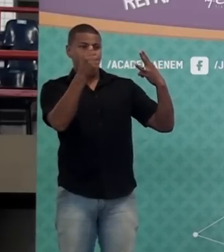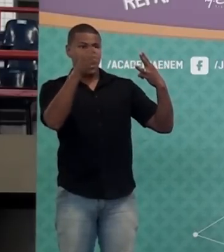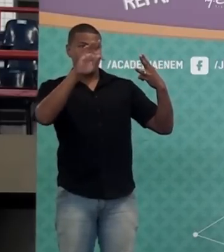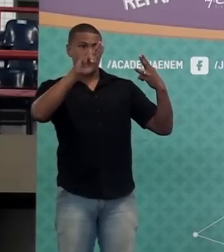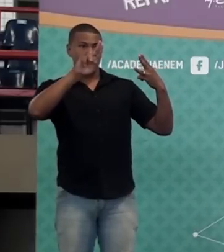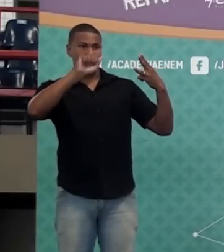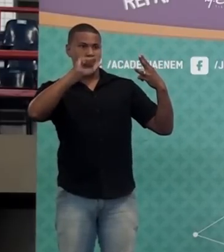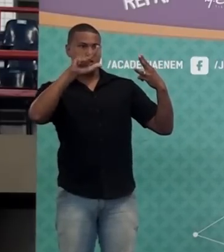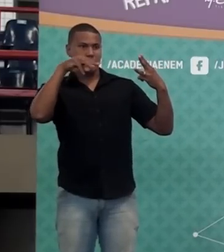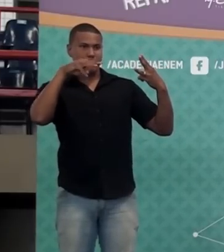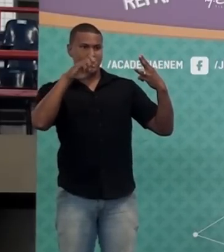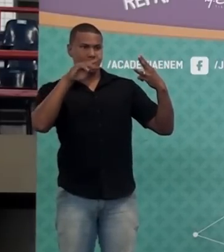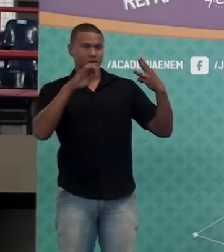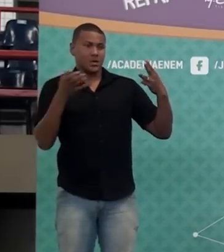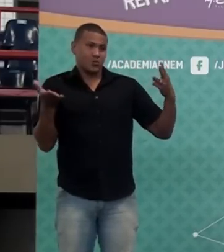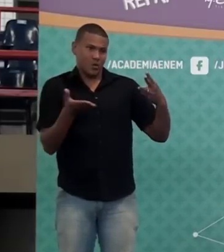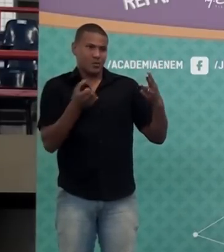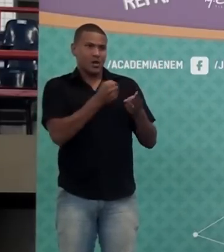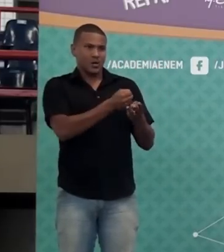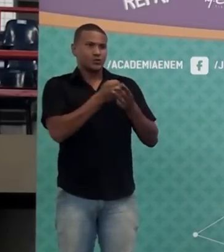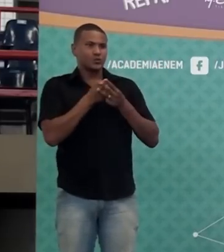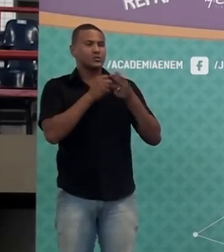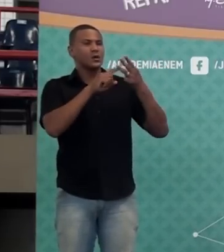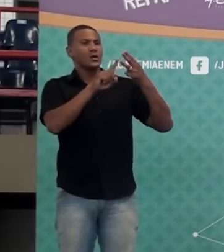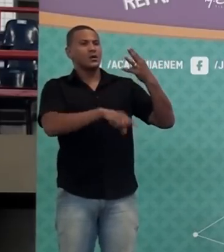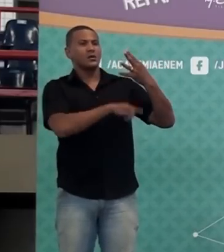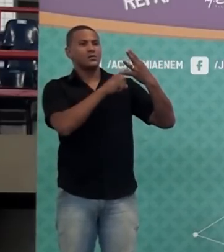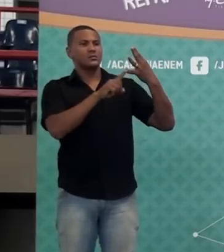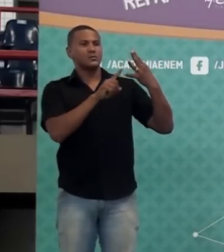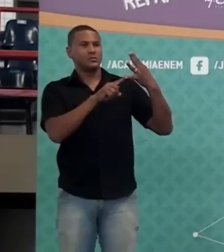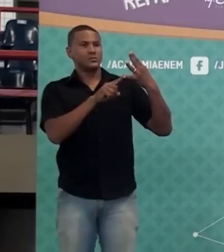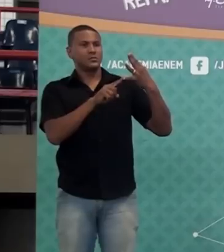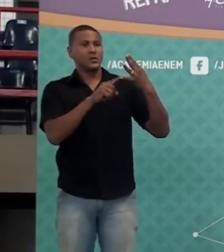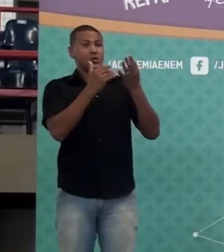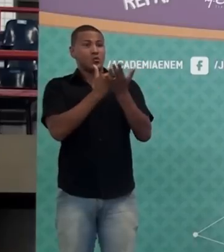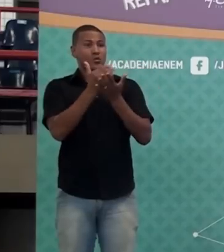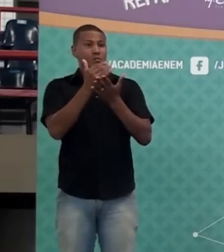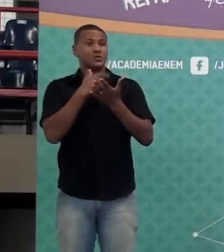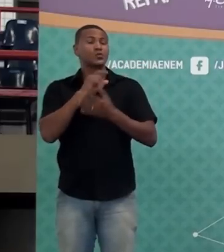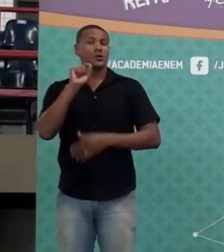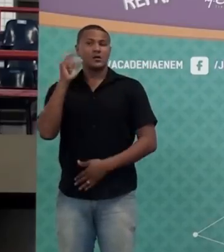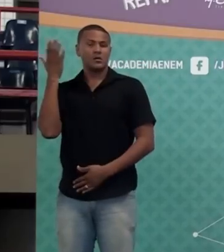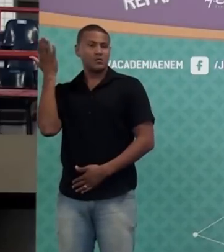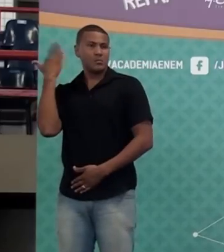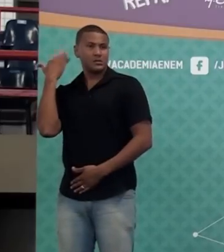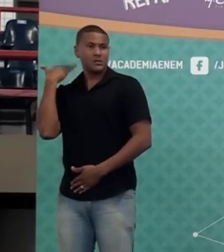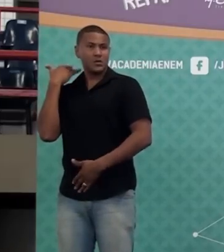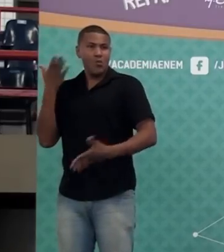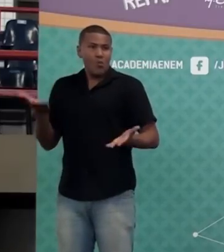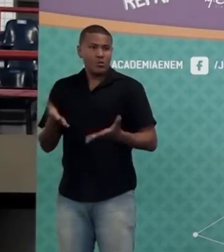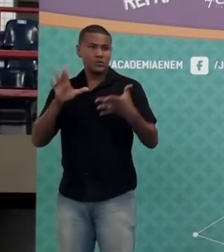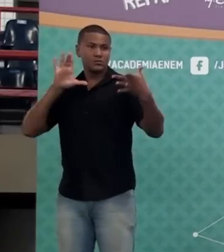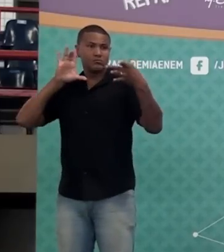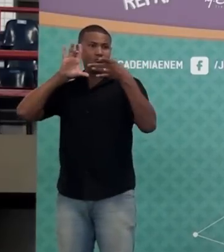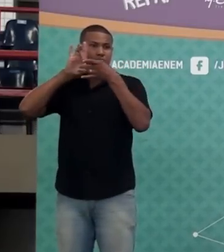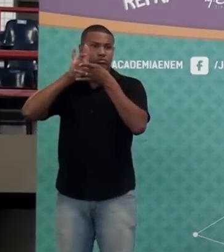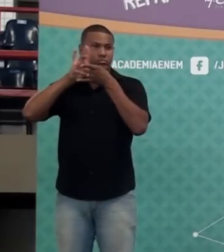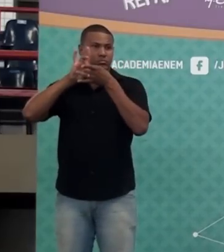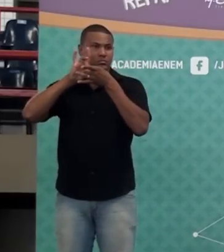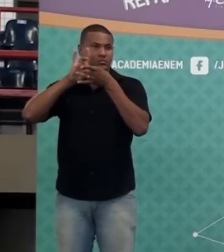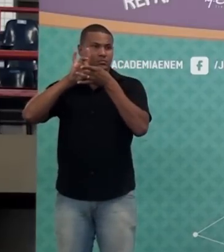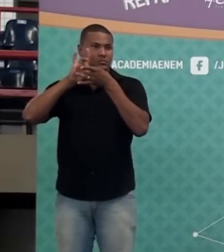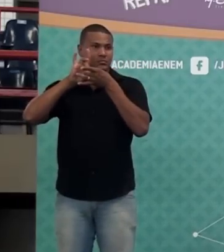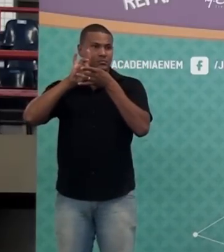eu tiro. E a quarta maneira, eu inicio colocando um fato histórico, que, repetindo, é o